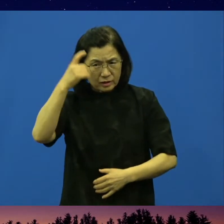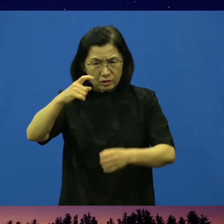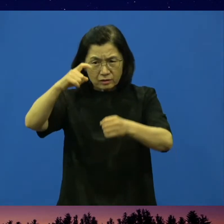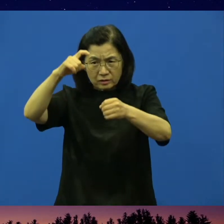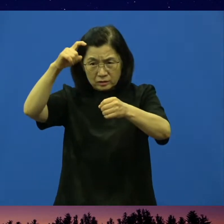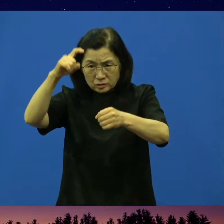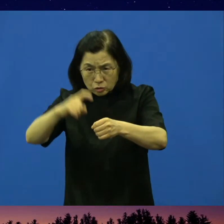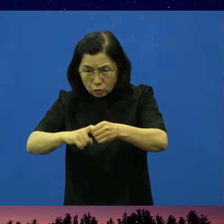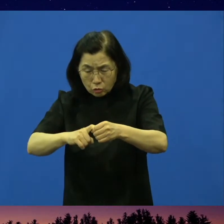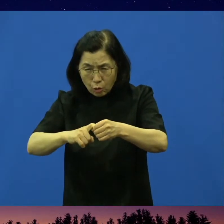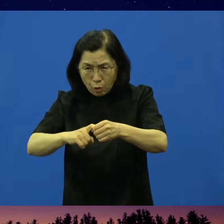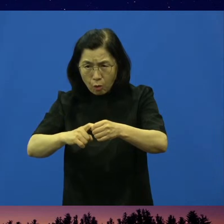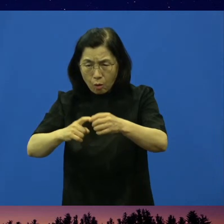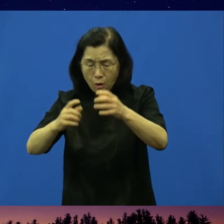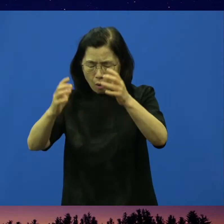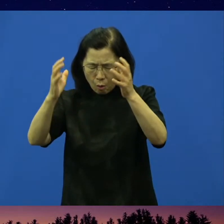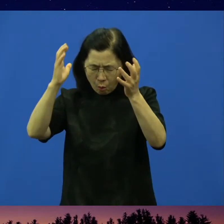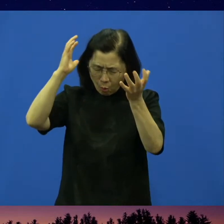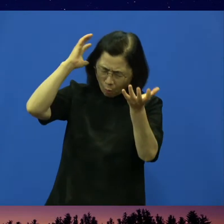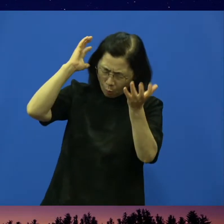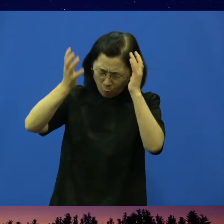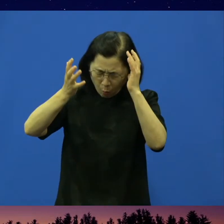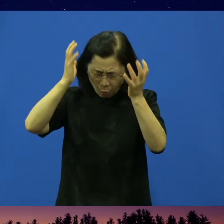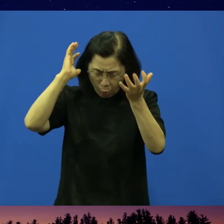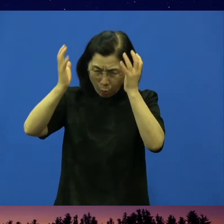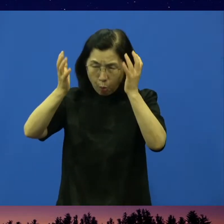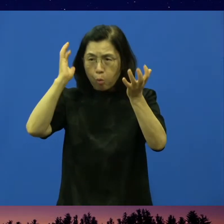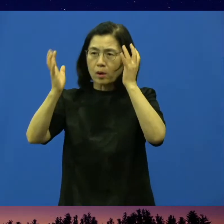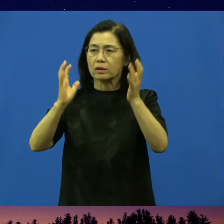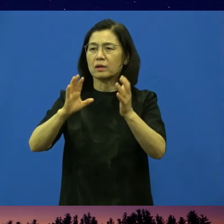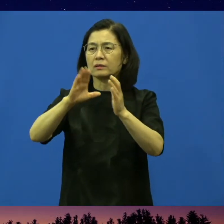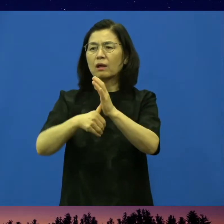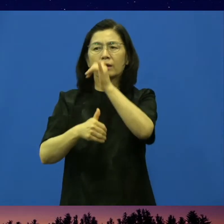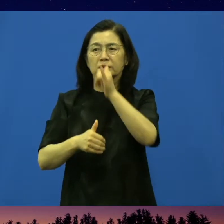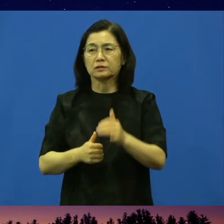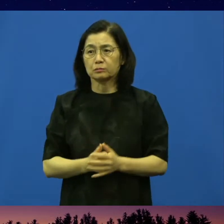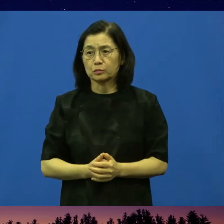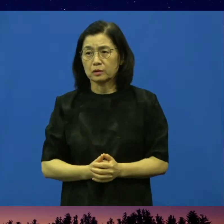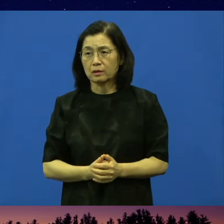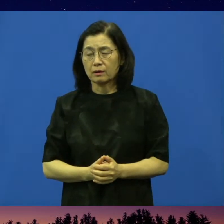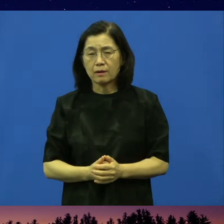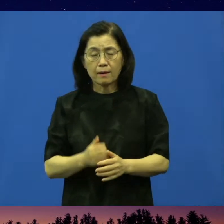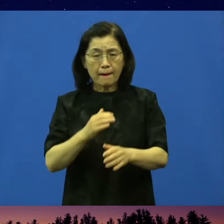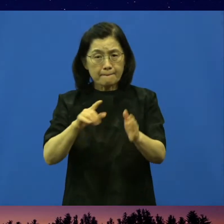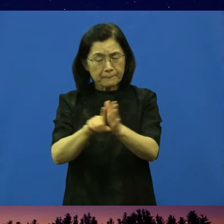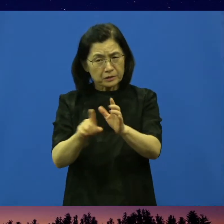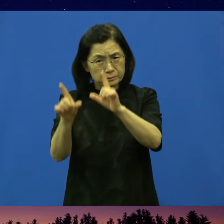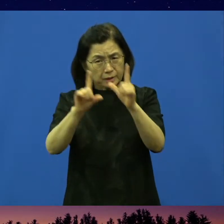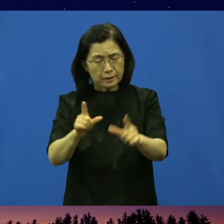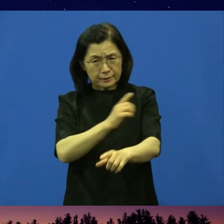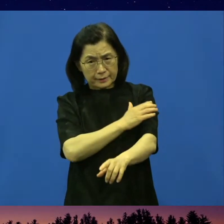와요. 영적인 시련기가 온다는 겁니다. 잘 나가다가 방향을 해서 벗어나버려요.